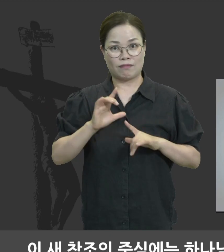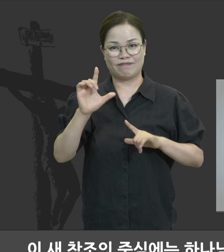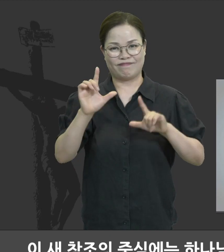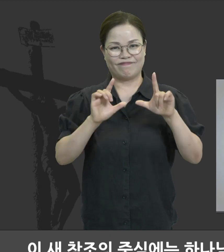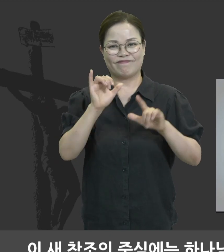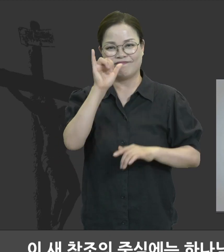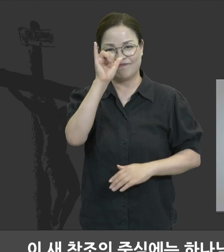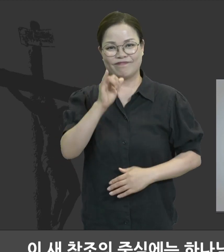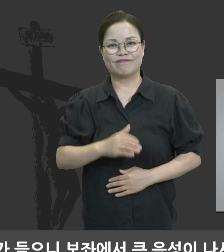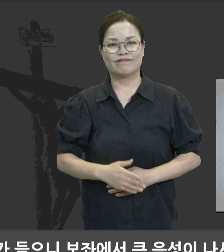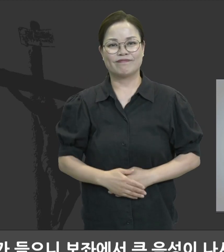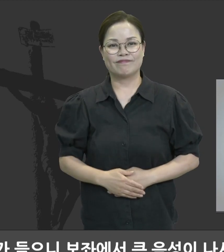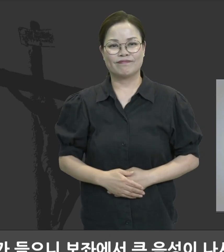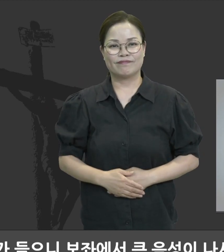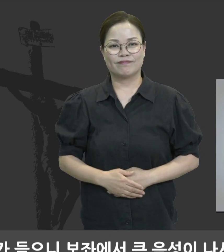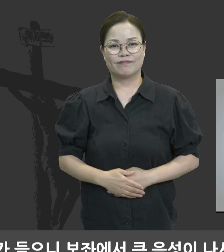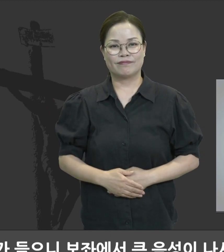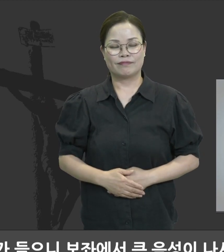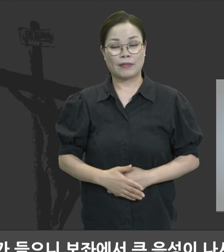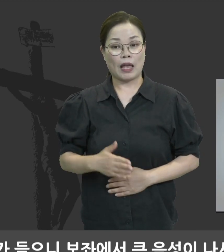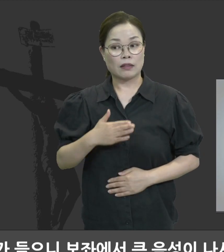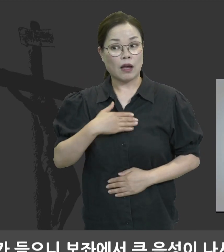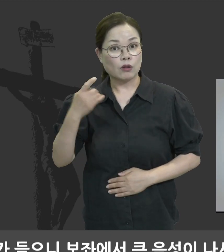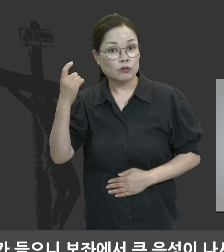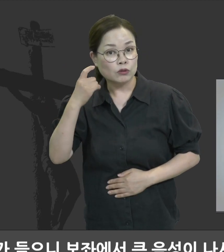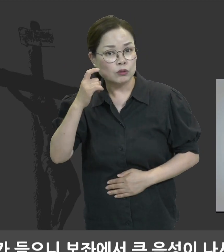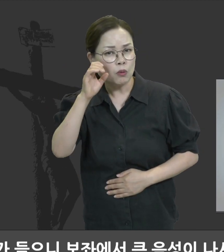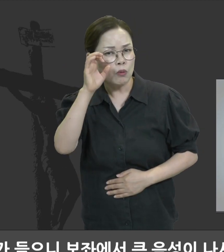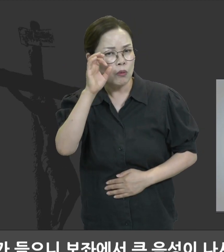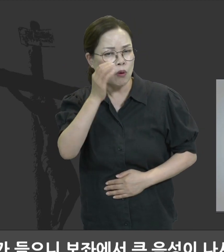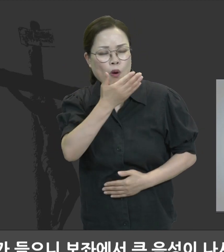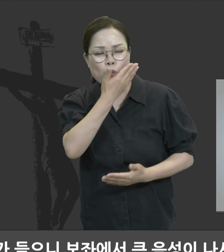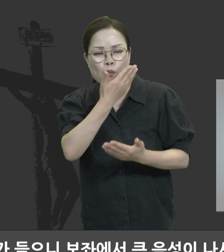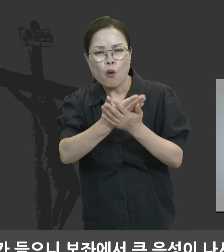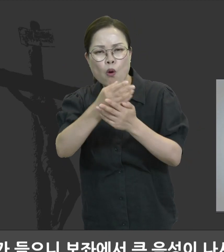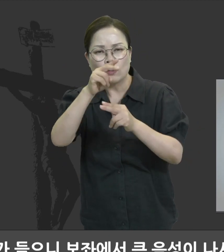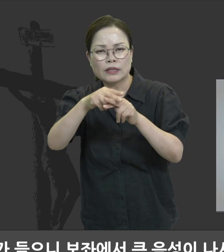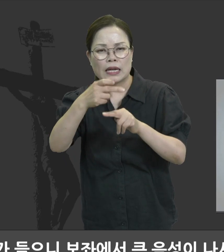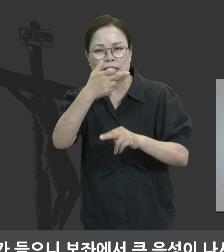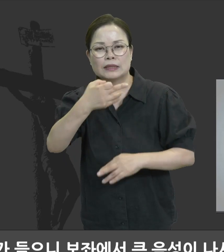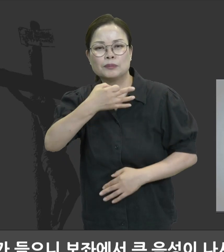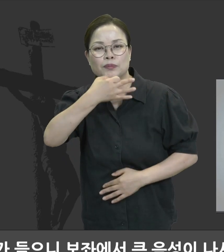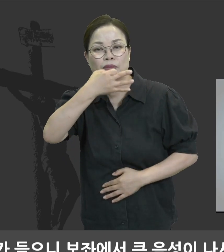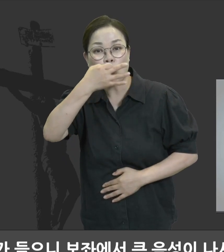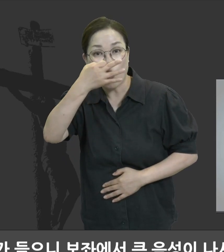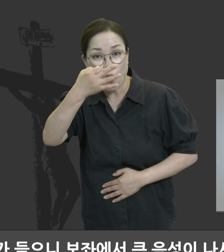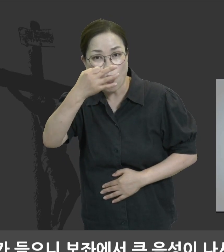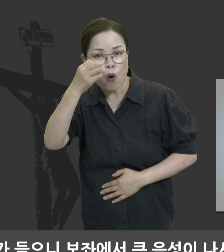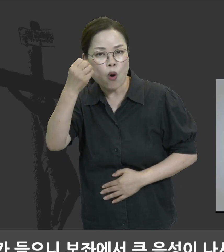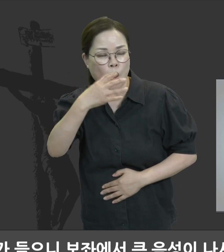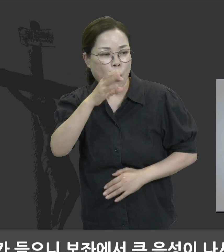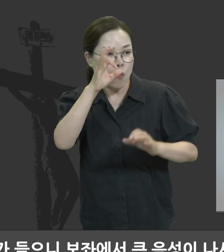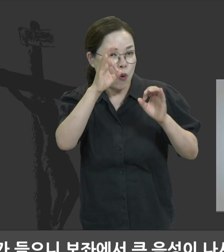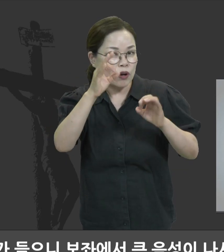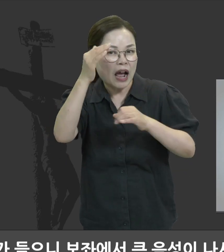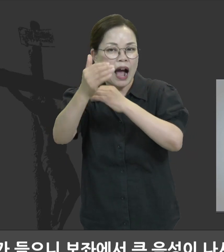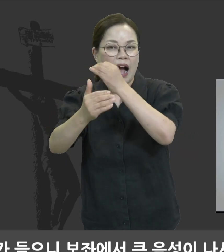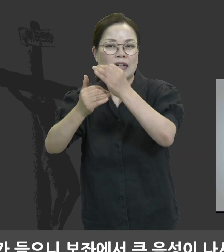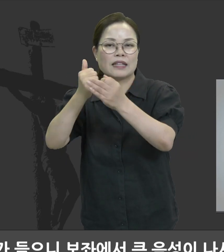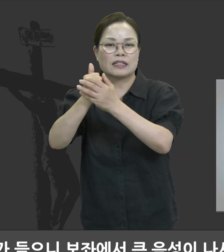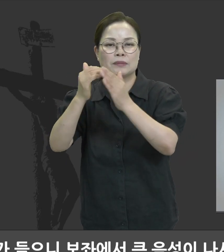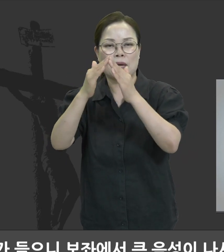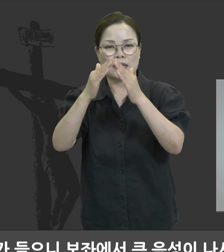장면이 있습니다. 내가 들으니 보좌에서 큰 음성이 나서 이르되 보라